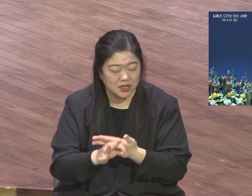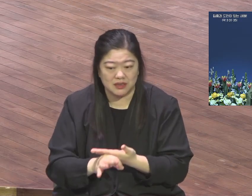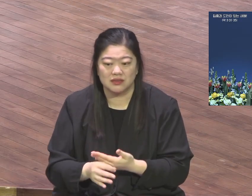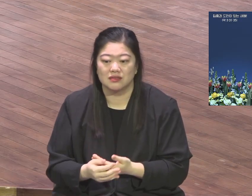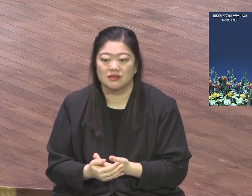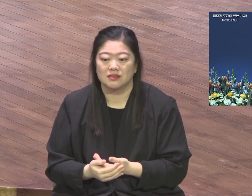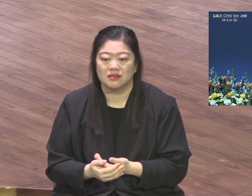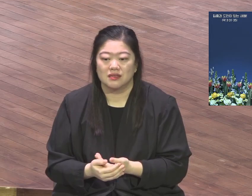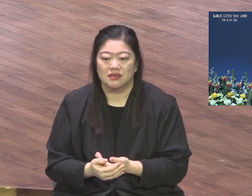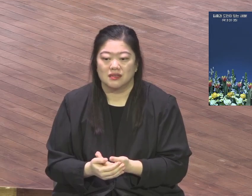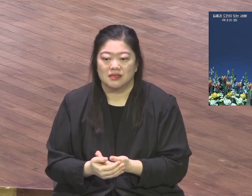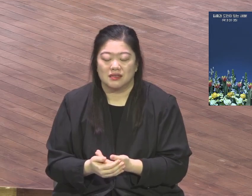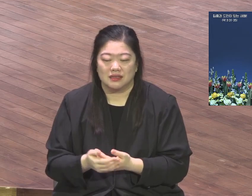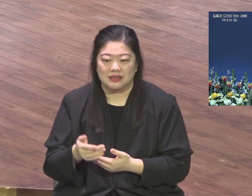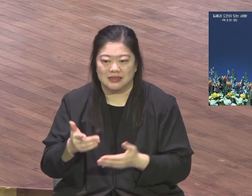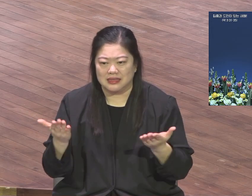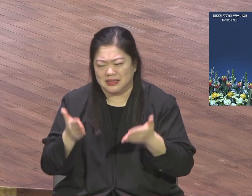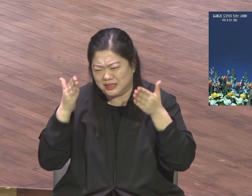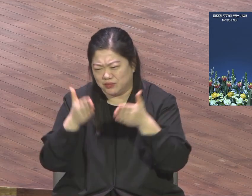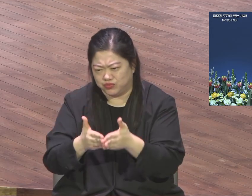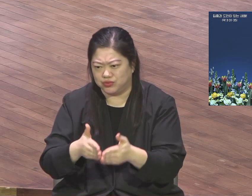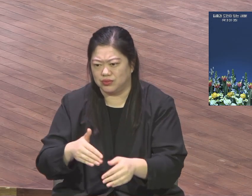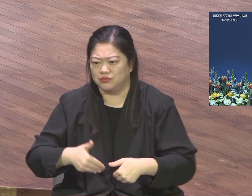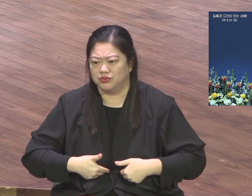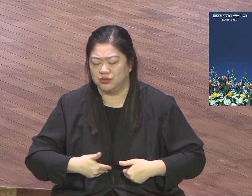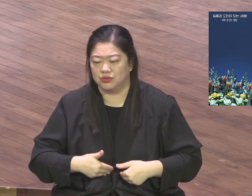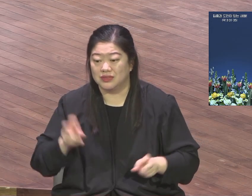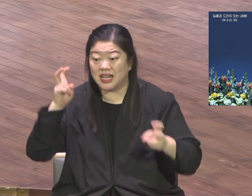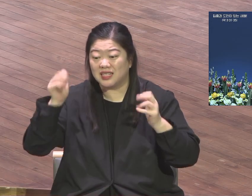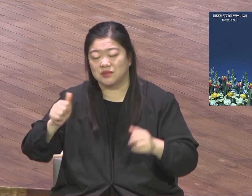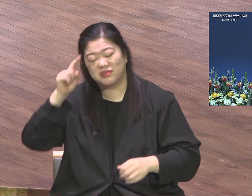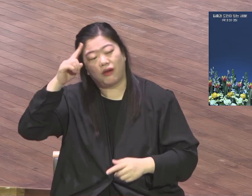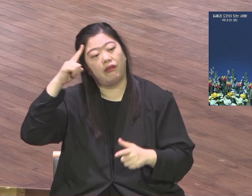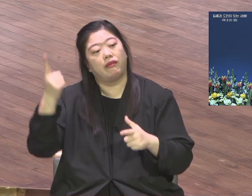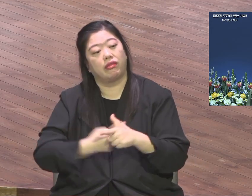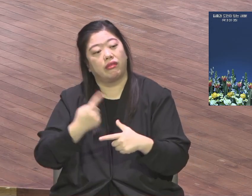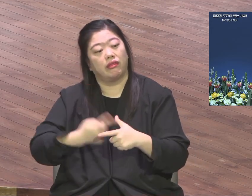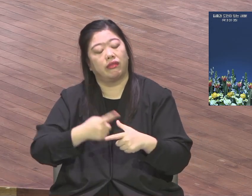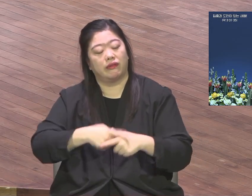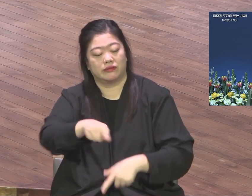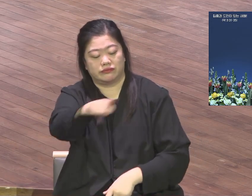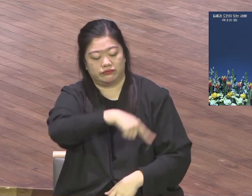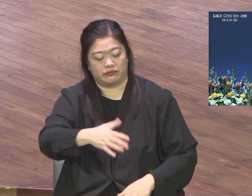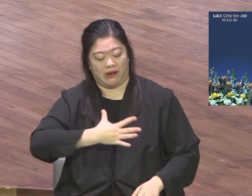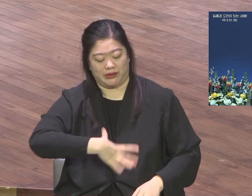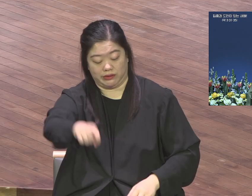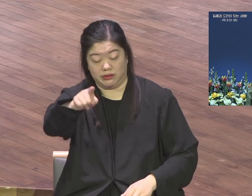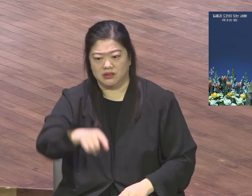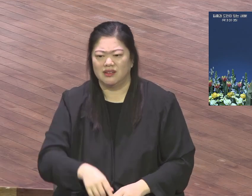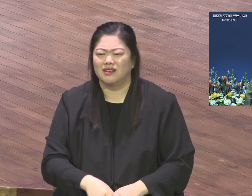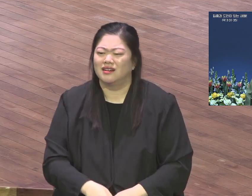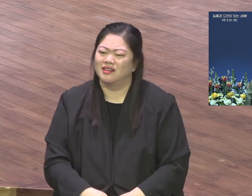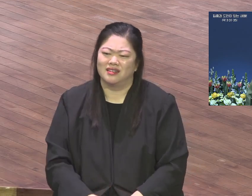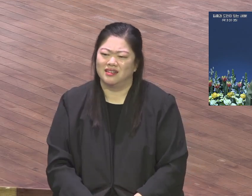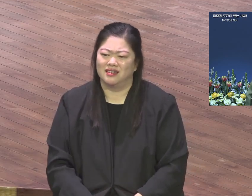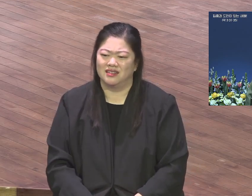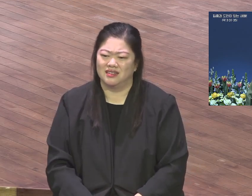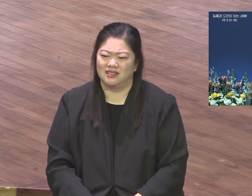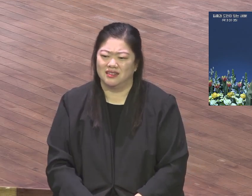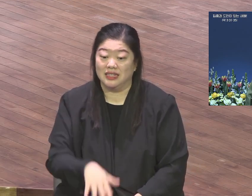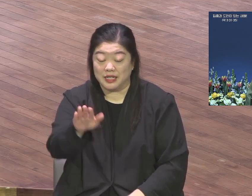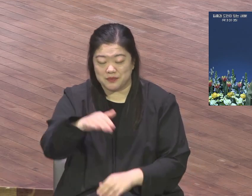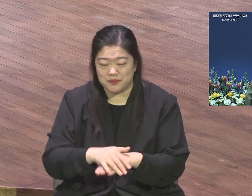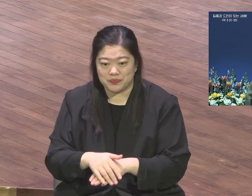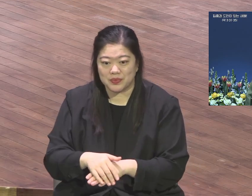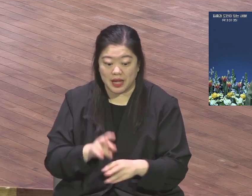사장이 가서 앉아있는 거하고 없는 거 하늘 땅 차이입니다. 그래서 옛날에 그래서 골프 싱글 치는 사람 은행에서 돈 안 빌려줘요.